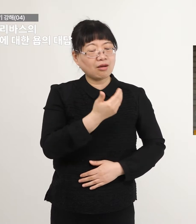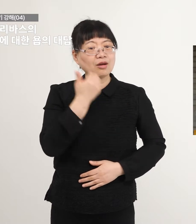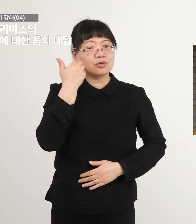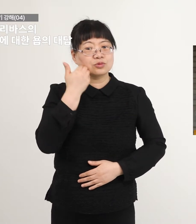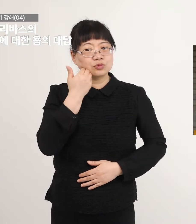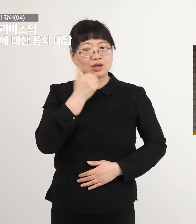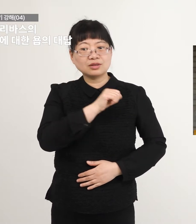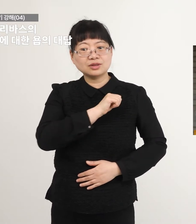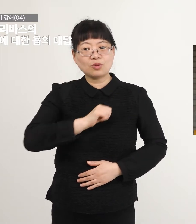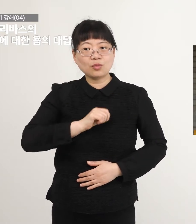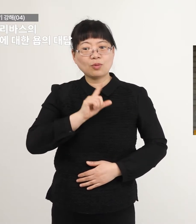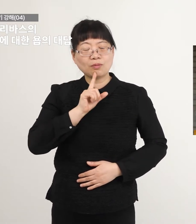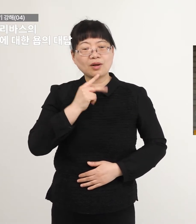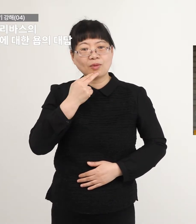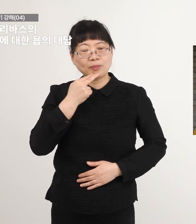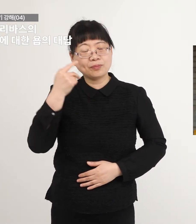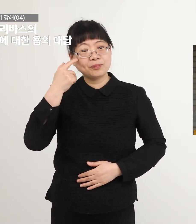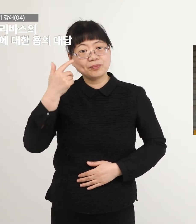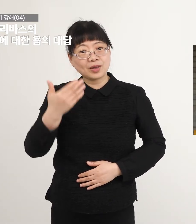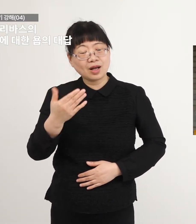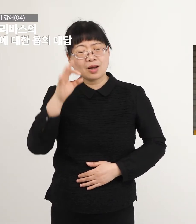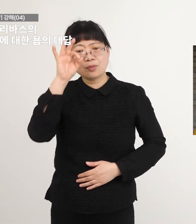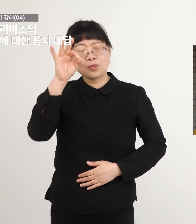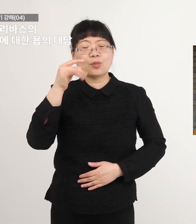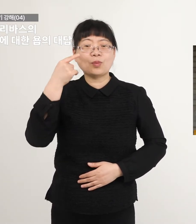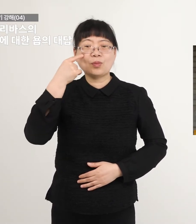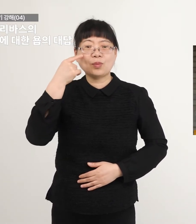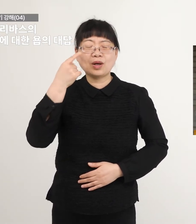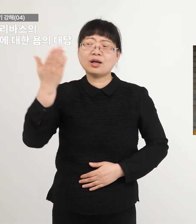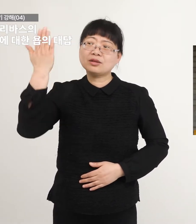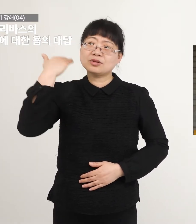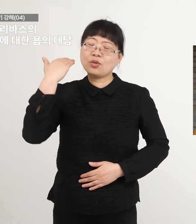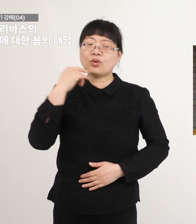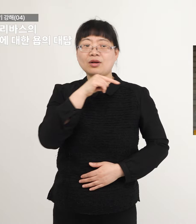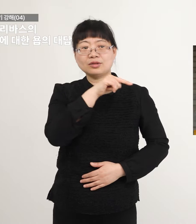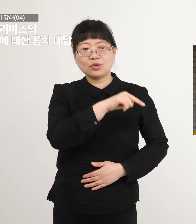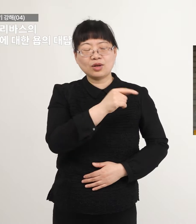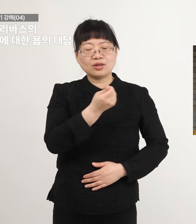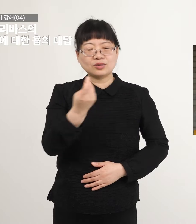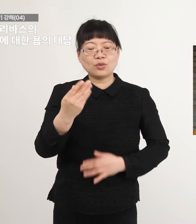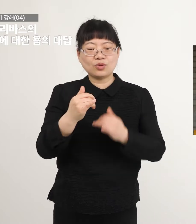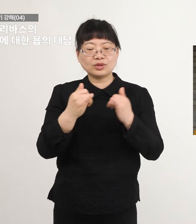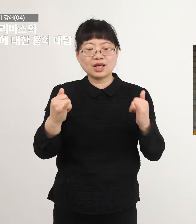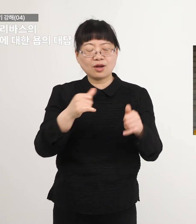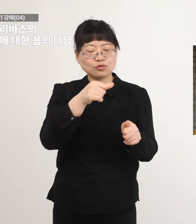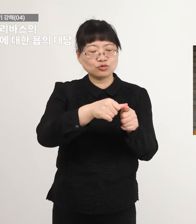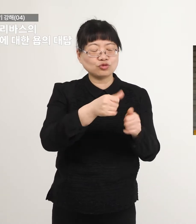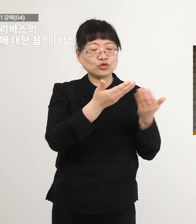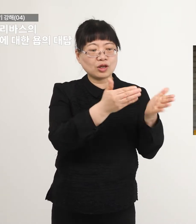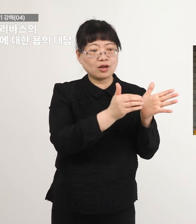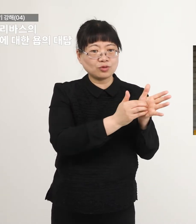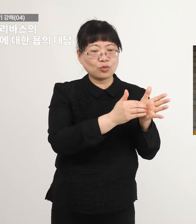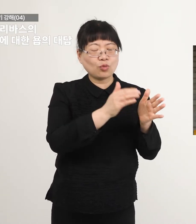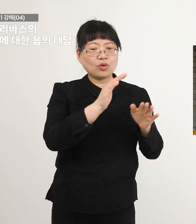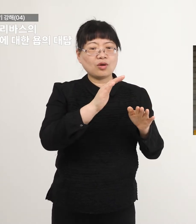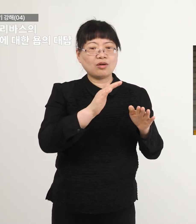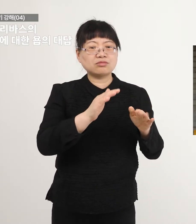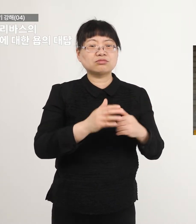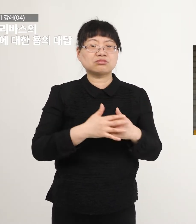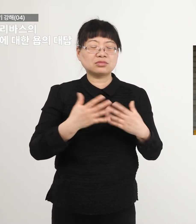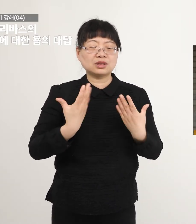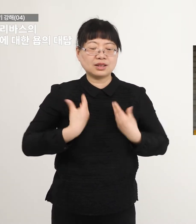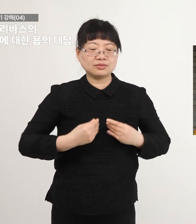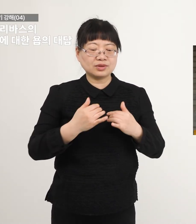누가 참고 말하지 아니하겠느냐? 보라, 전에 네가 여러 사람을 훈계하였고 손이 늘어진 자를